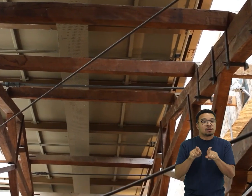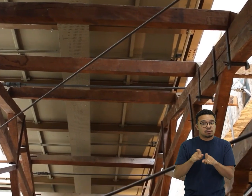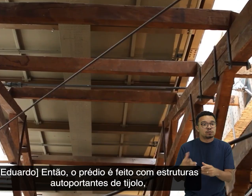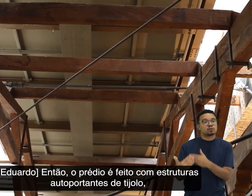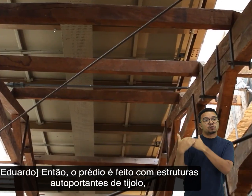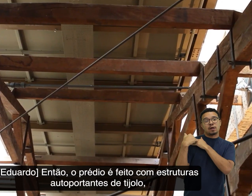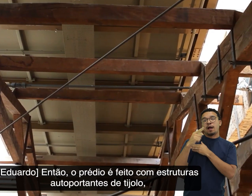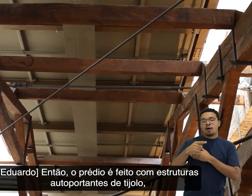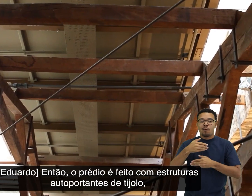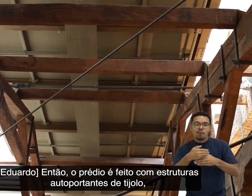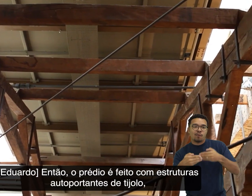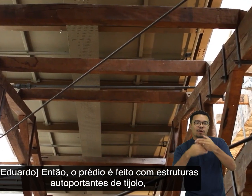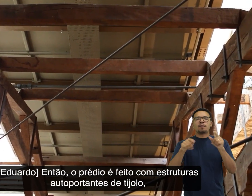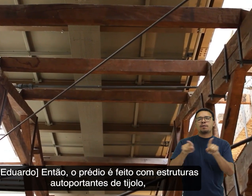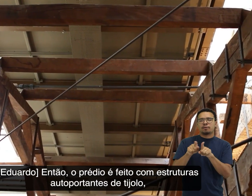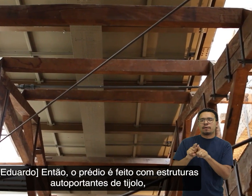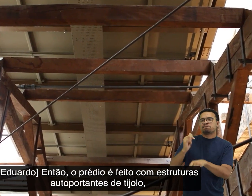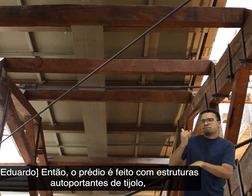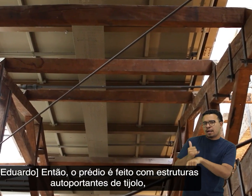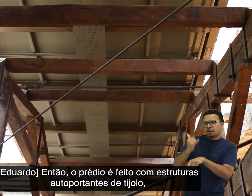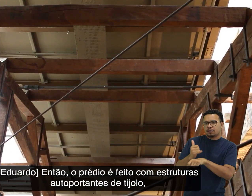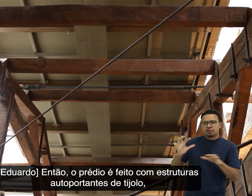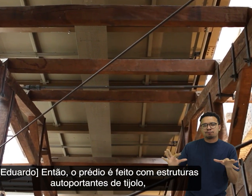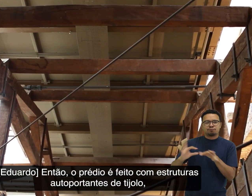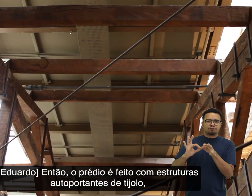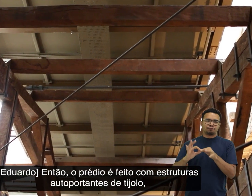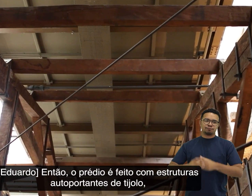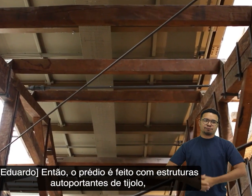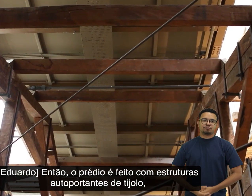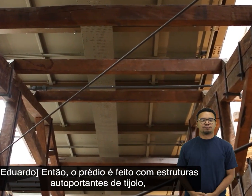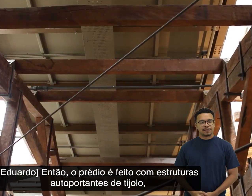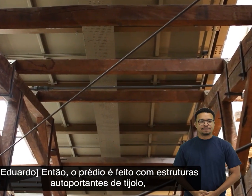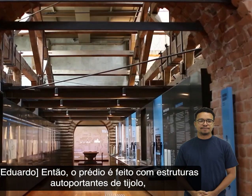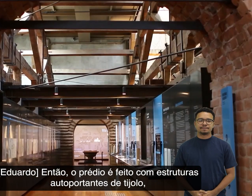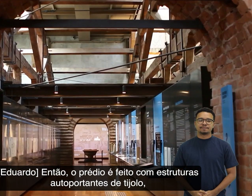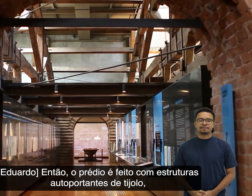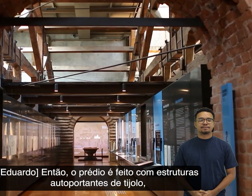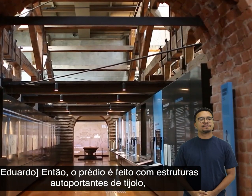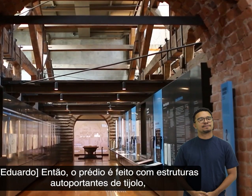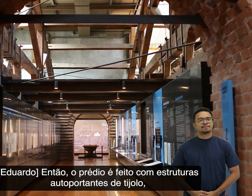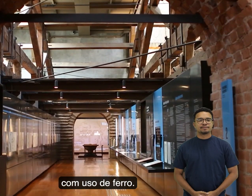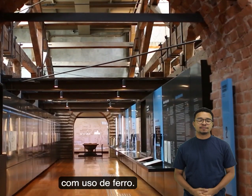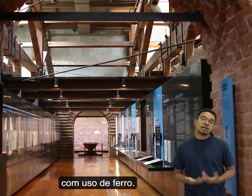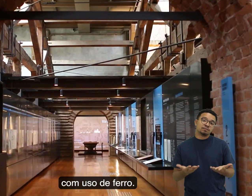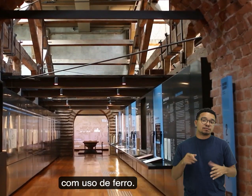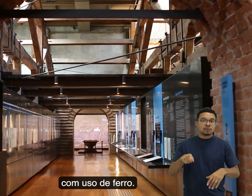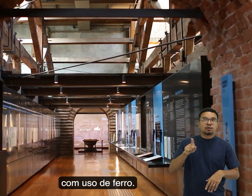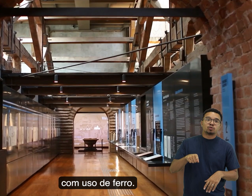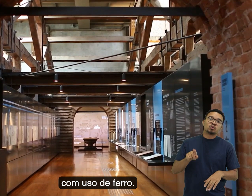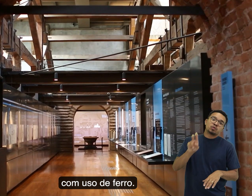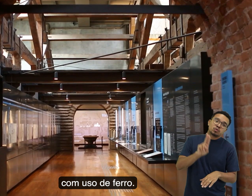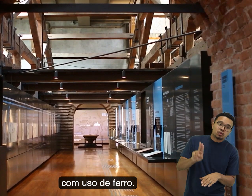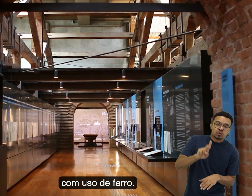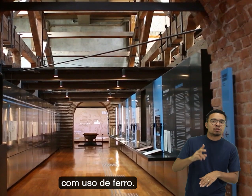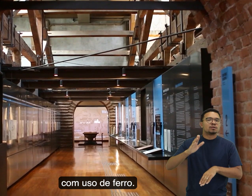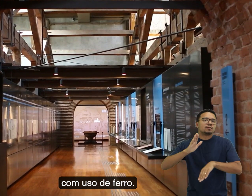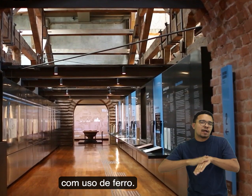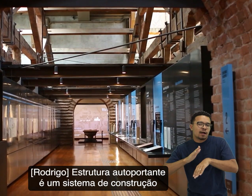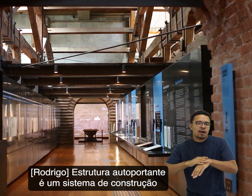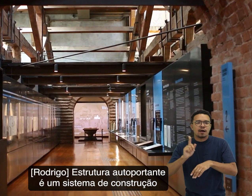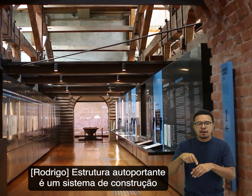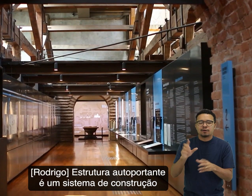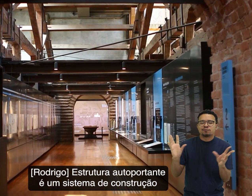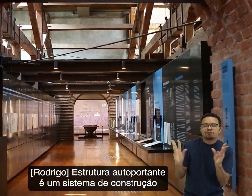no Museu do Ipiranga. Então o prédio é feito com estruturas autoportantes de tijolo, com uso